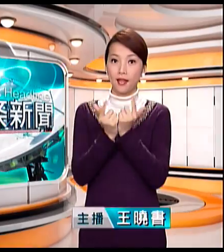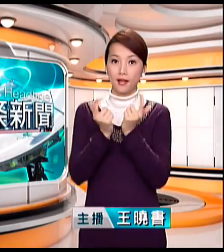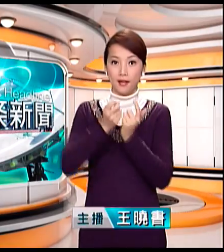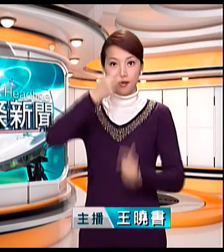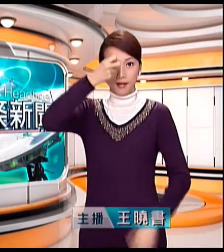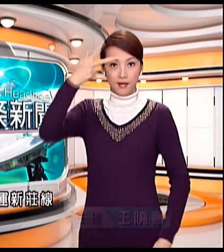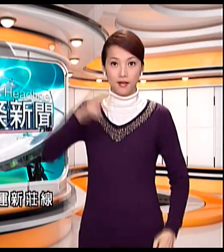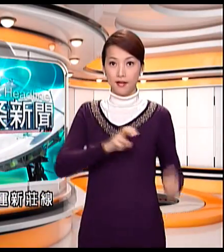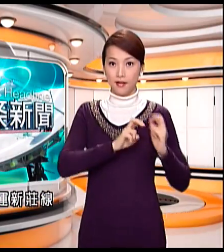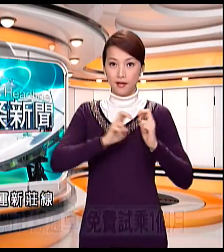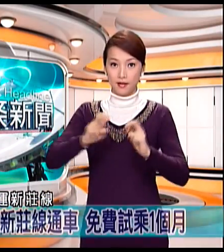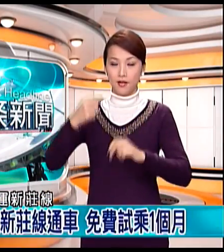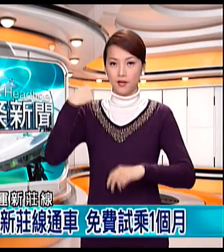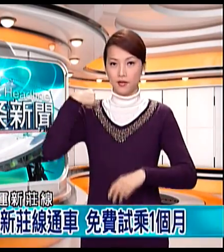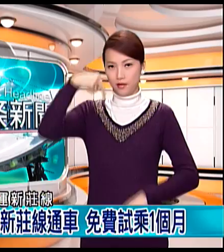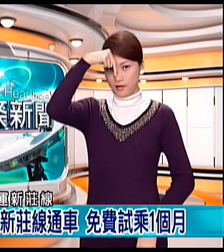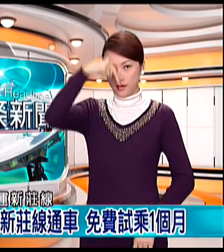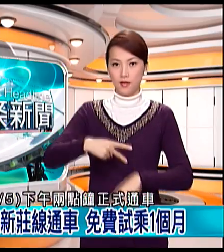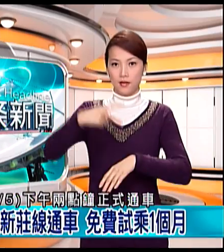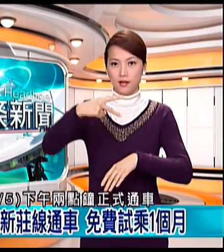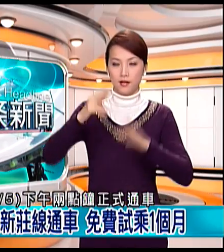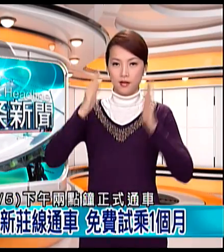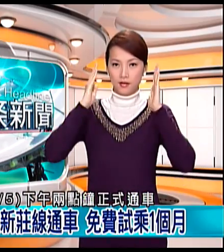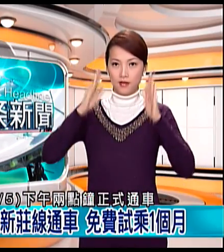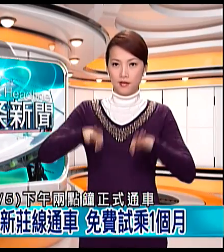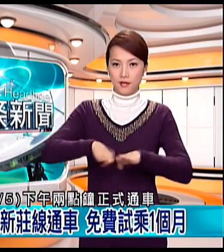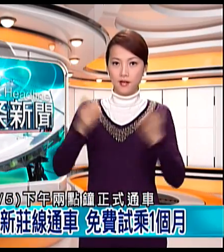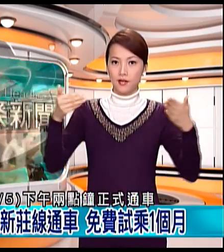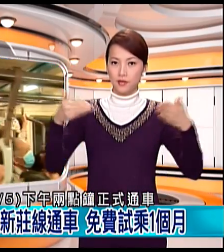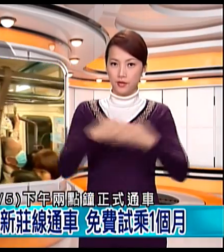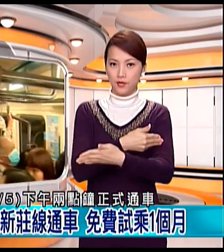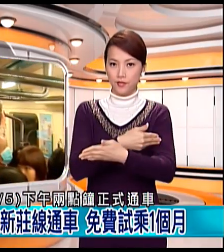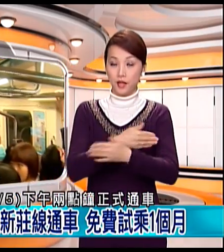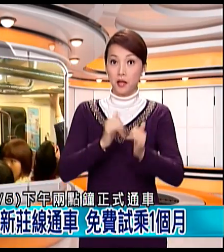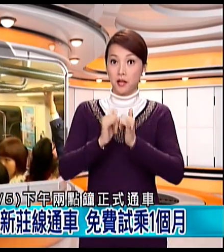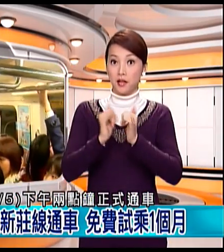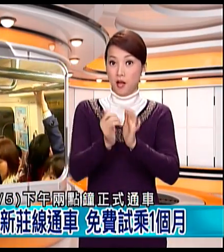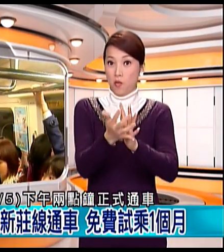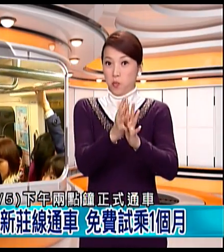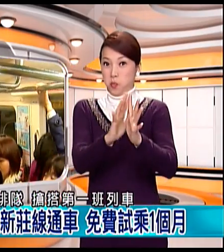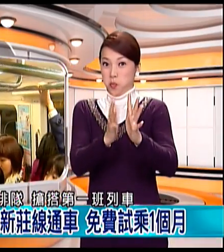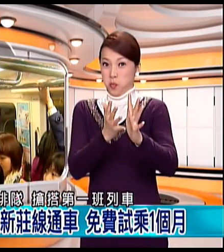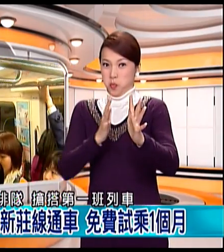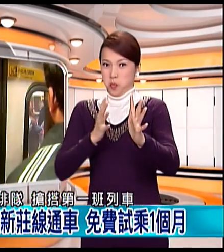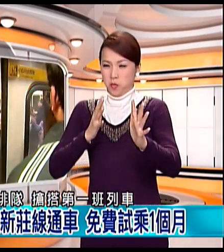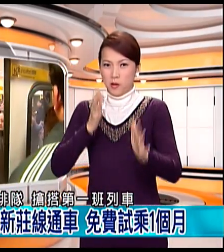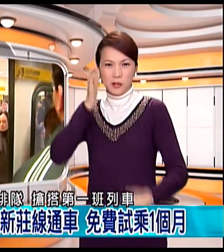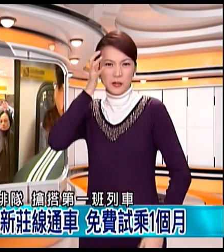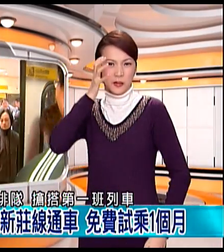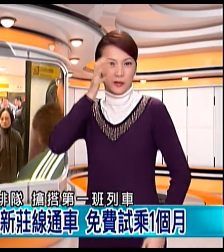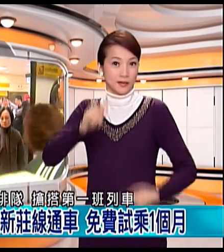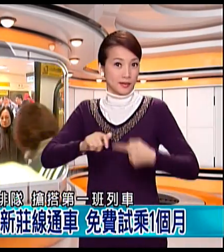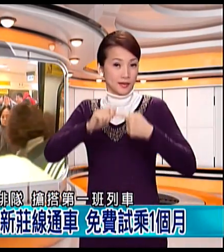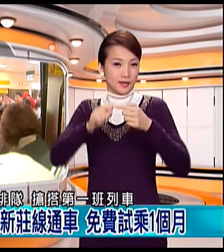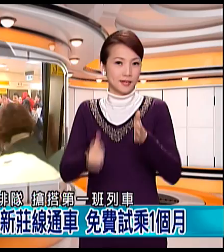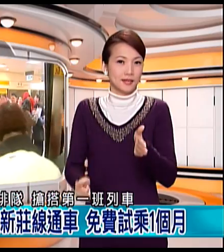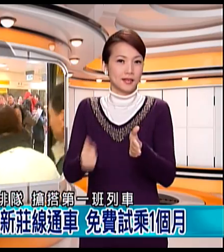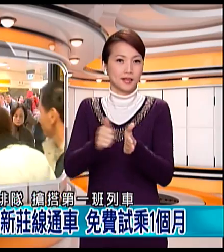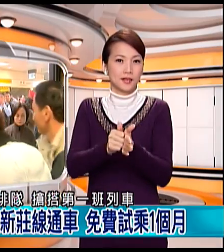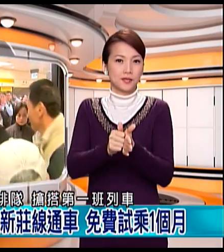台北捷运新庄线昨天下午2点正式通车，不少人排队抢搭第一班列车，